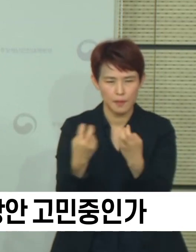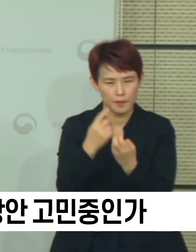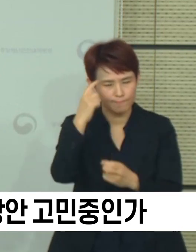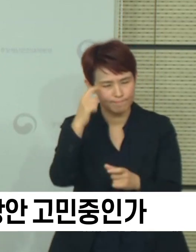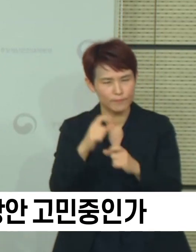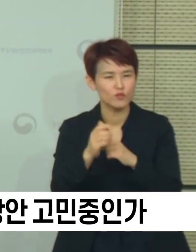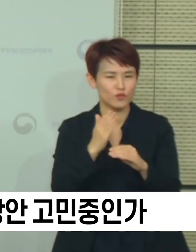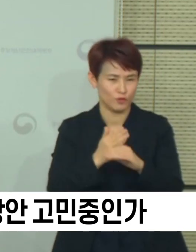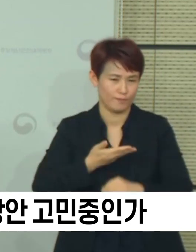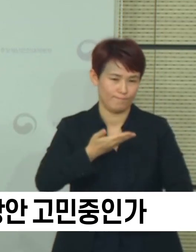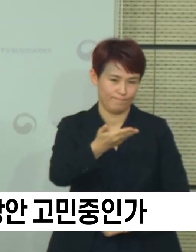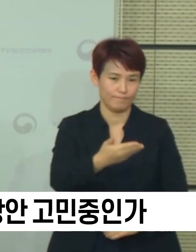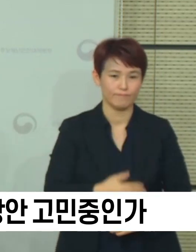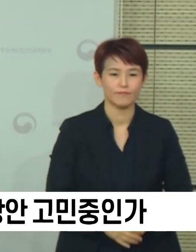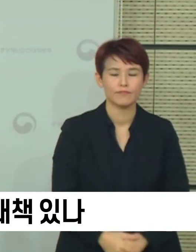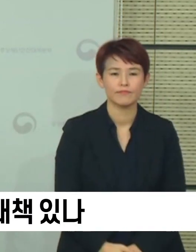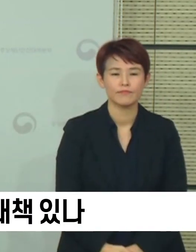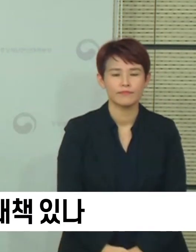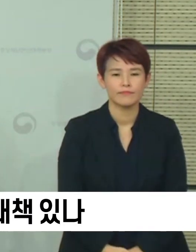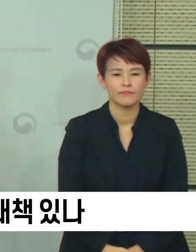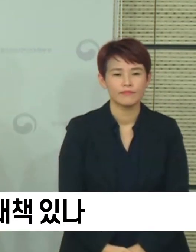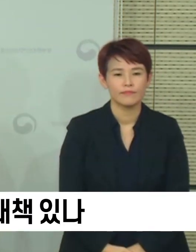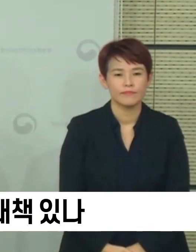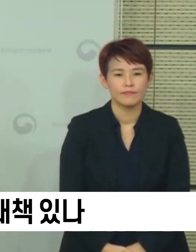있음을 말씀드리겠습니다.